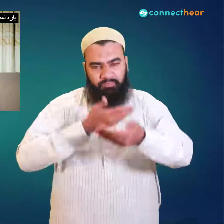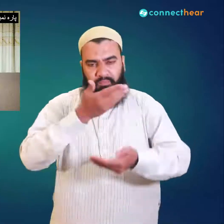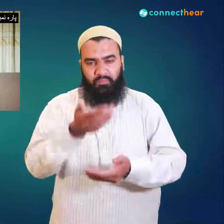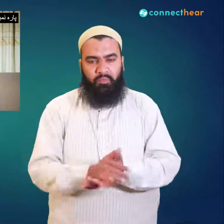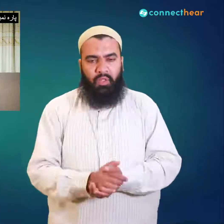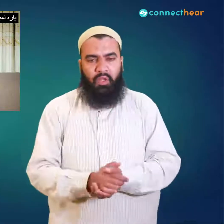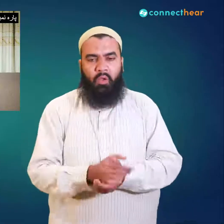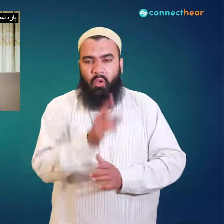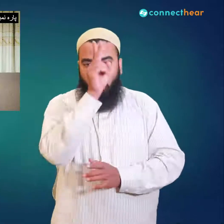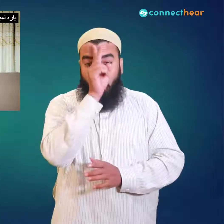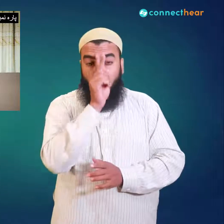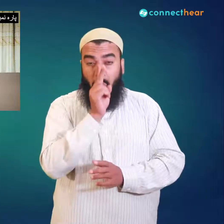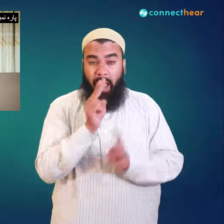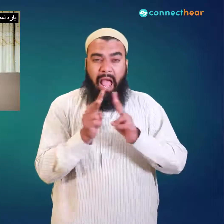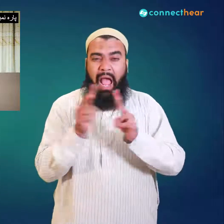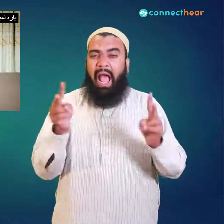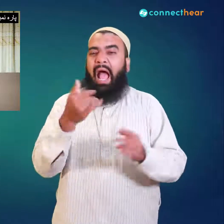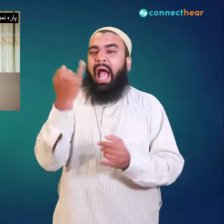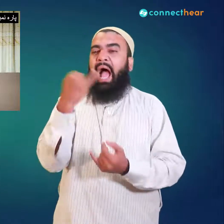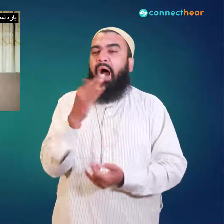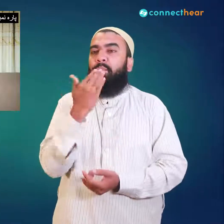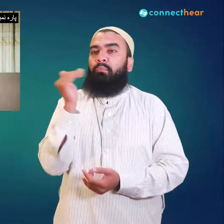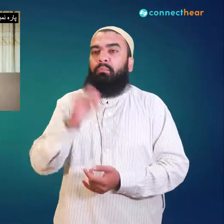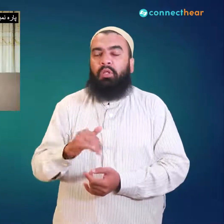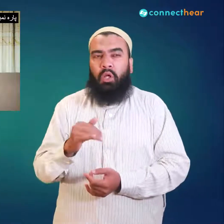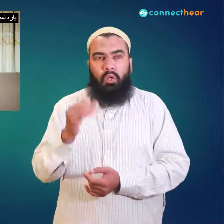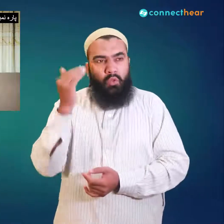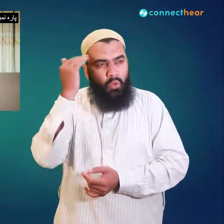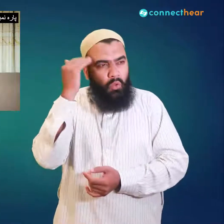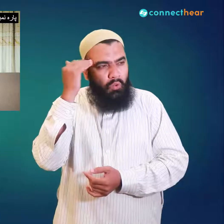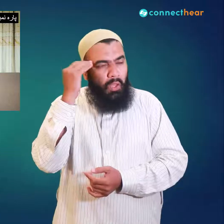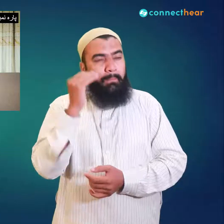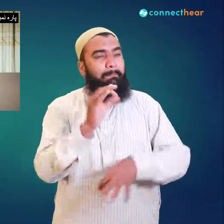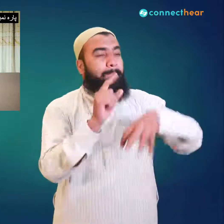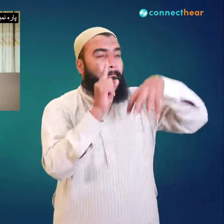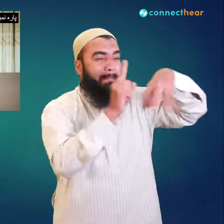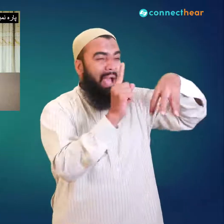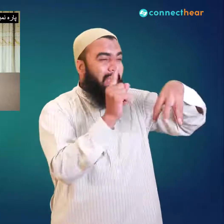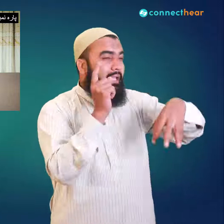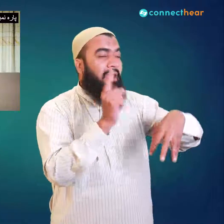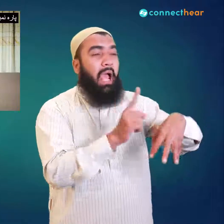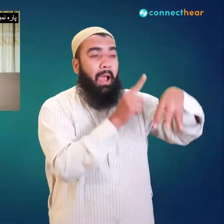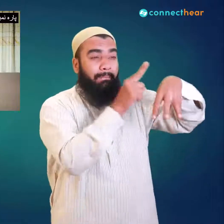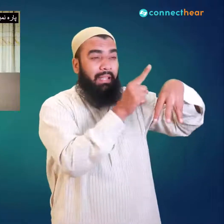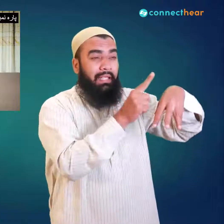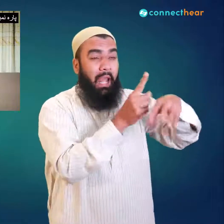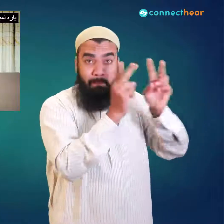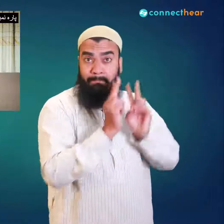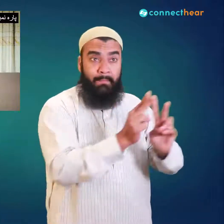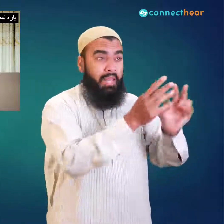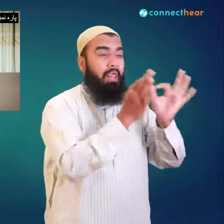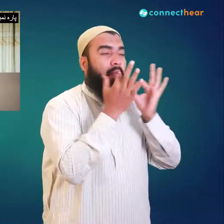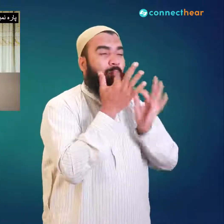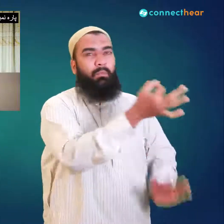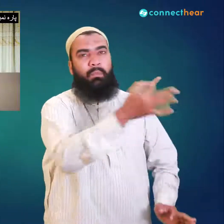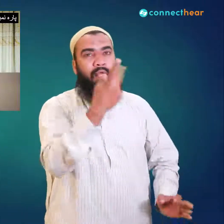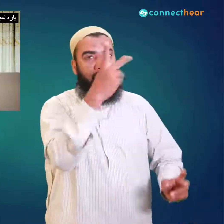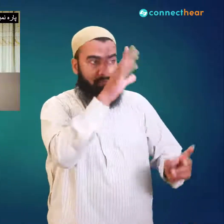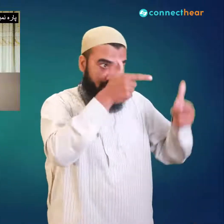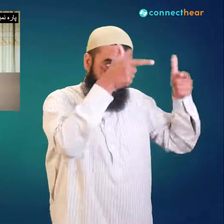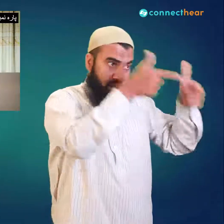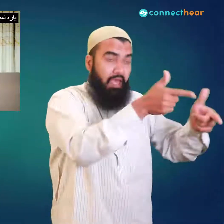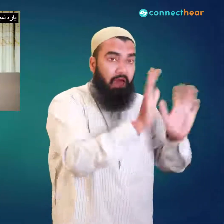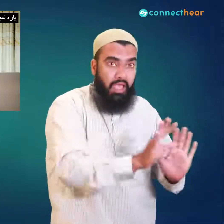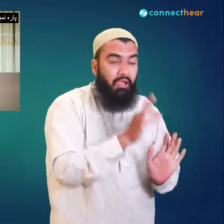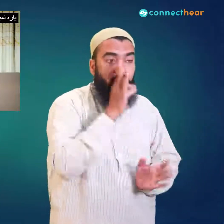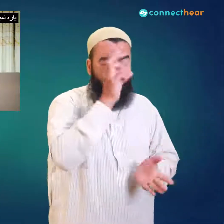منافقین نے مسلمانوں کو ضرر پہنچانے کے لیے ایک عمارت تعمیر کی اور اس کا نام انہوں نے